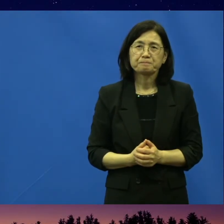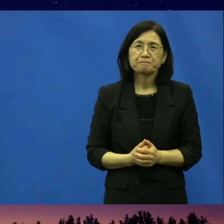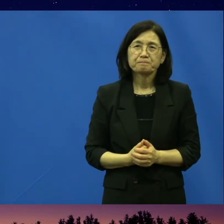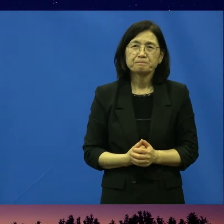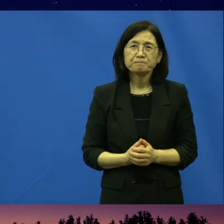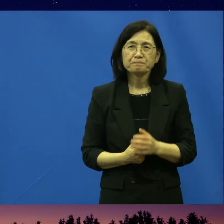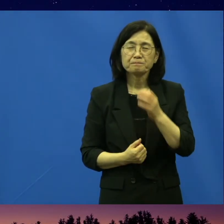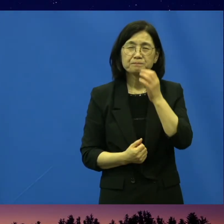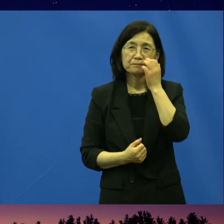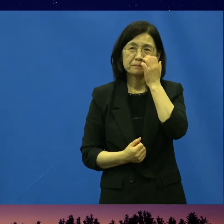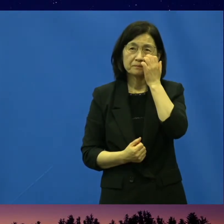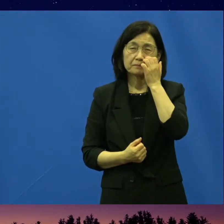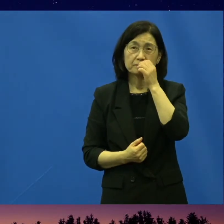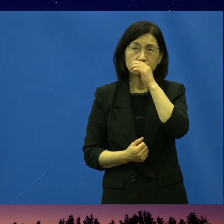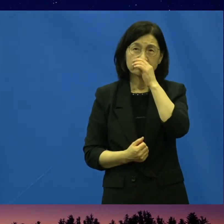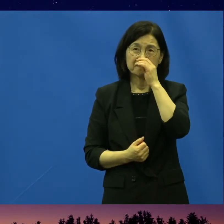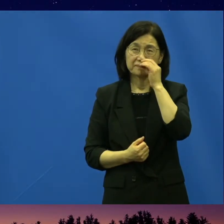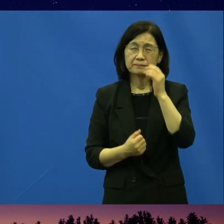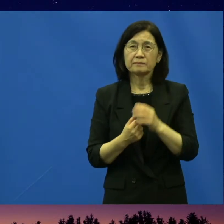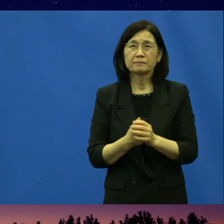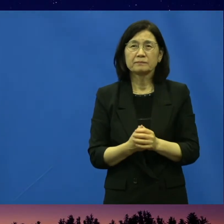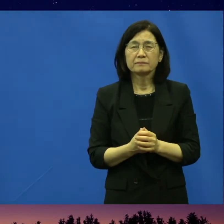감당이 안 돼.